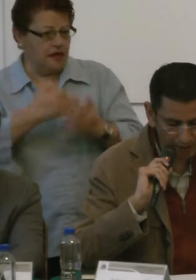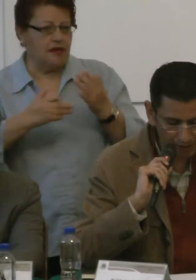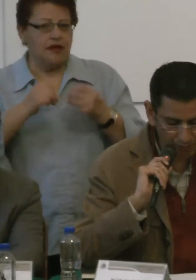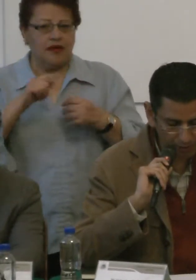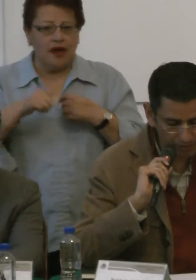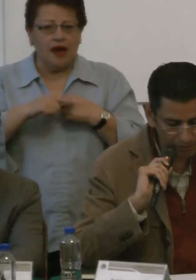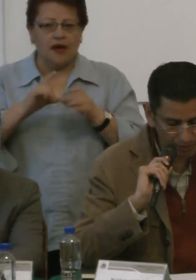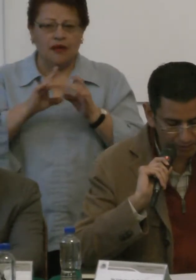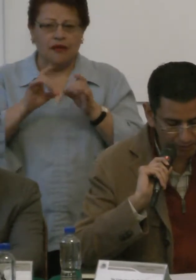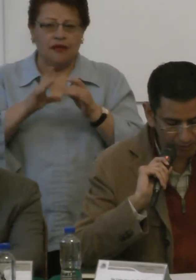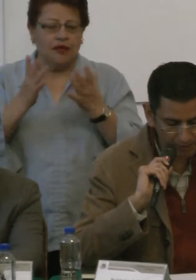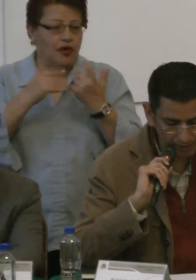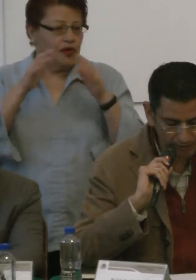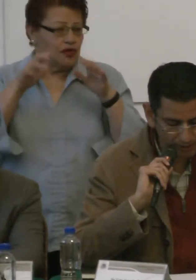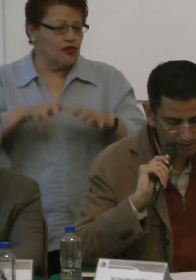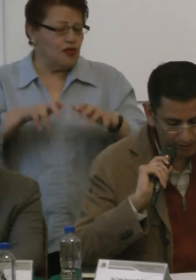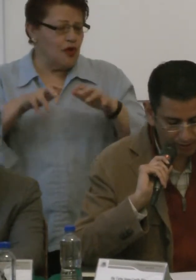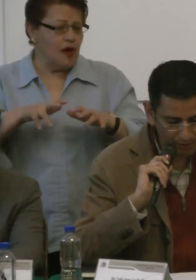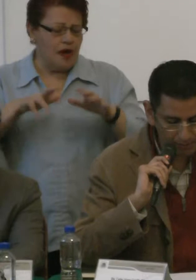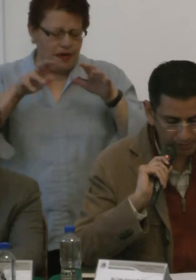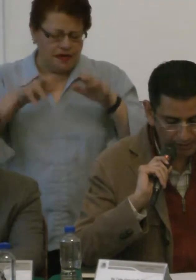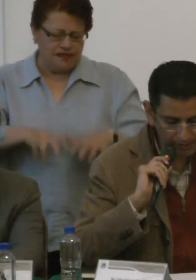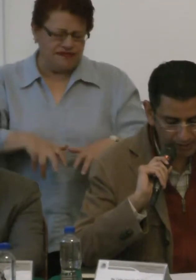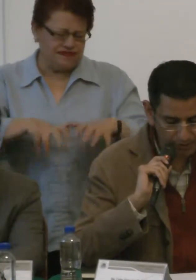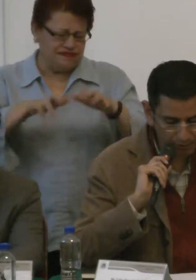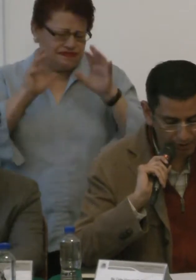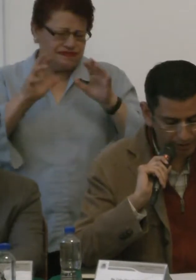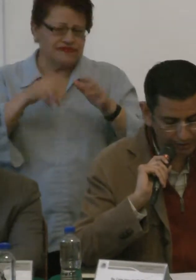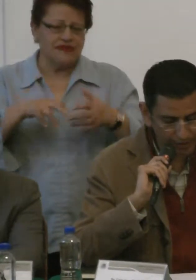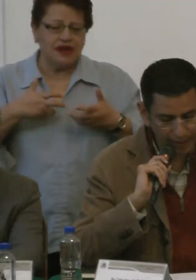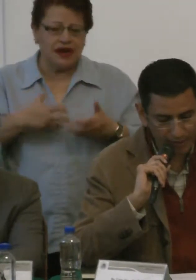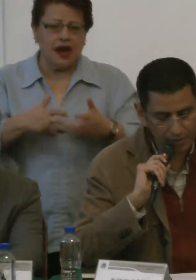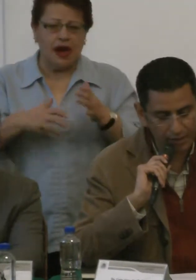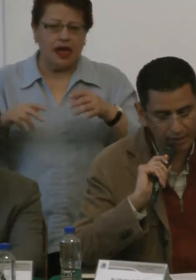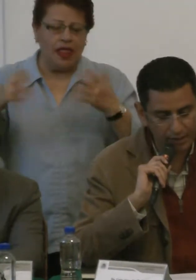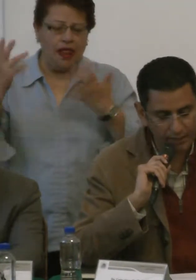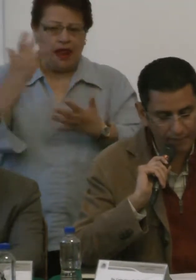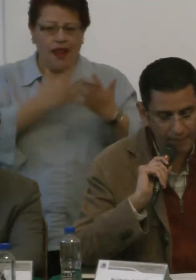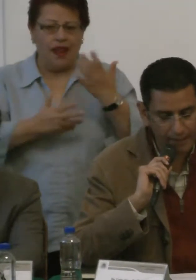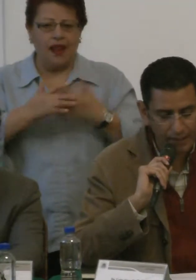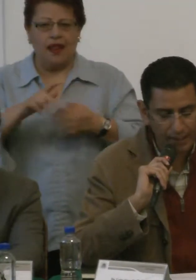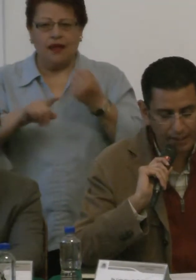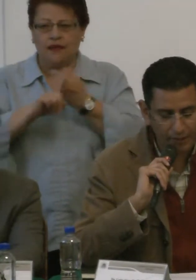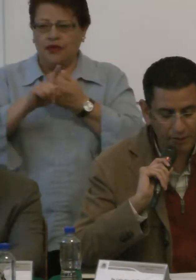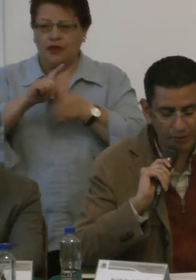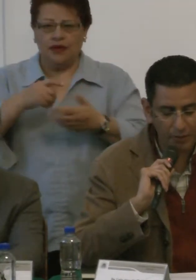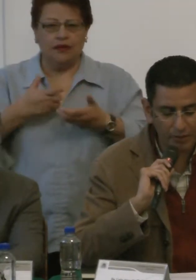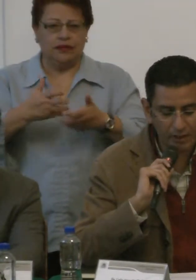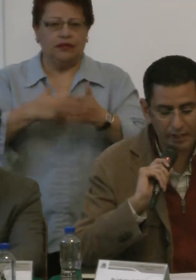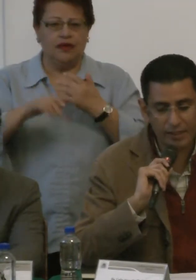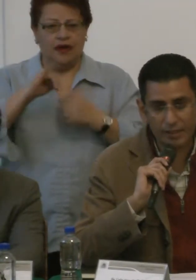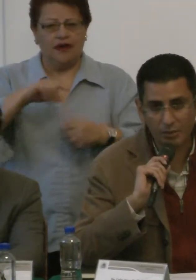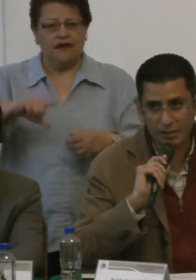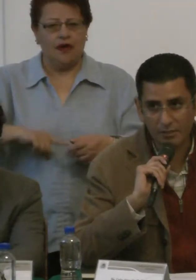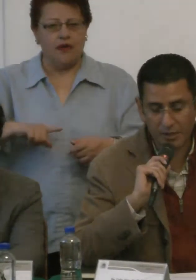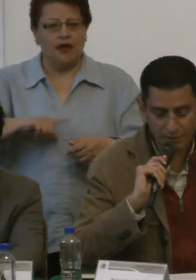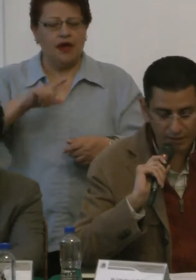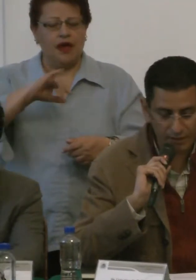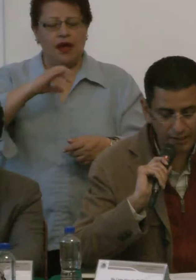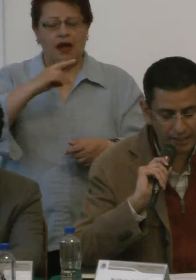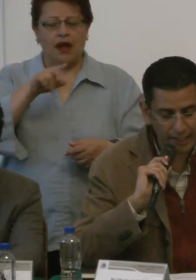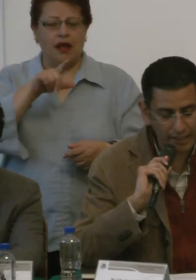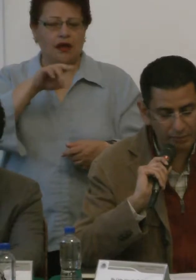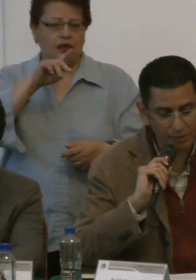afectaciones provocadas por las lluvias y tormentas que colapsan vialidades y ponen en jaque a la ciudadanía. La jefa de gobierno electa, Claudia